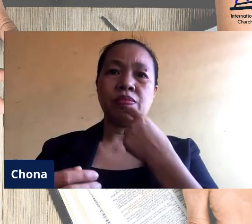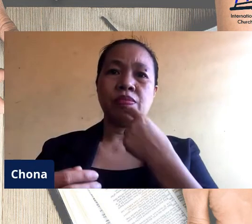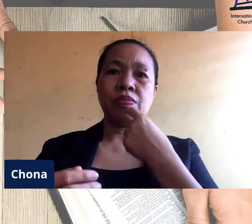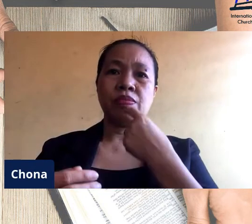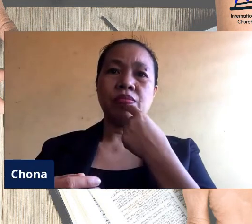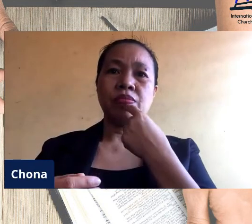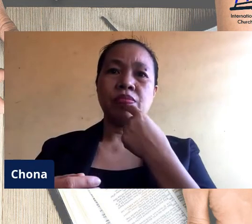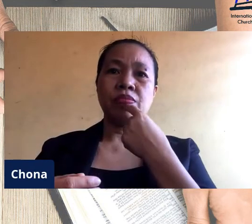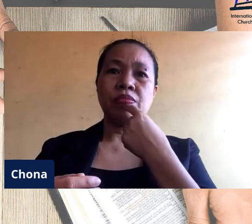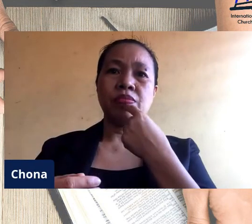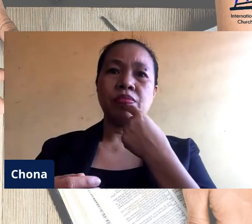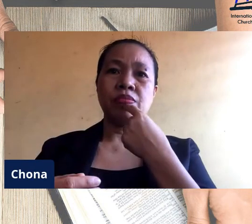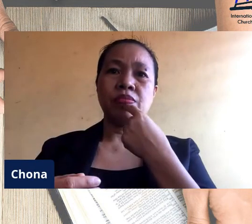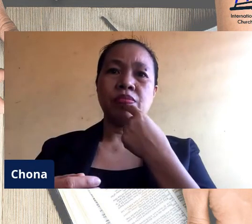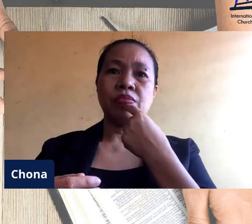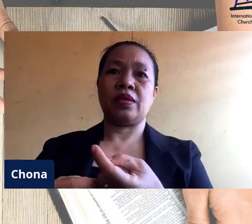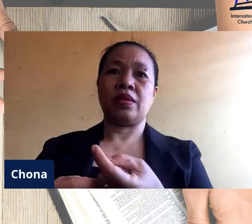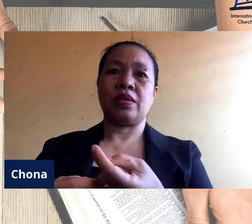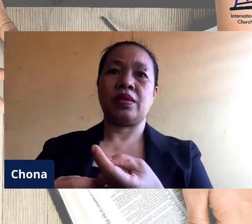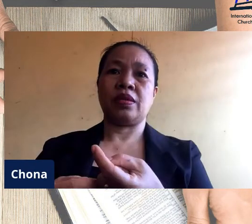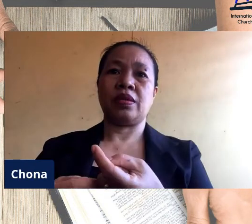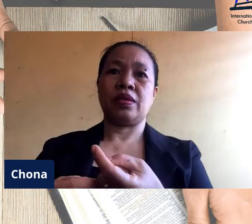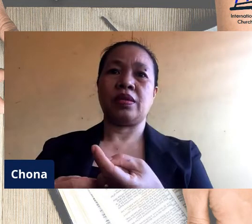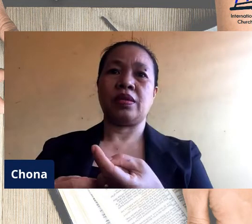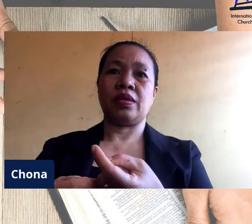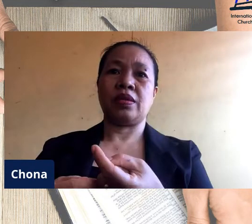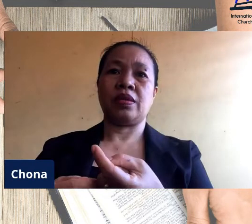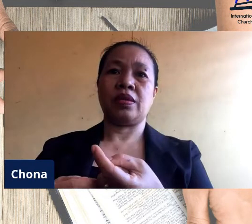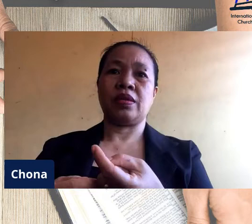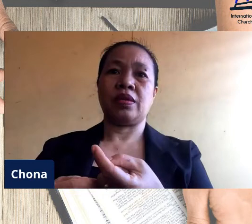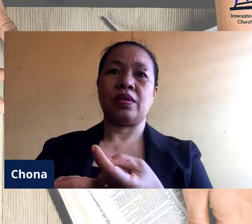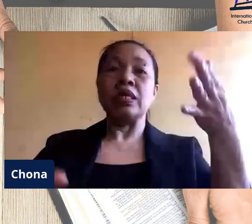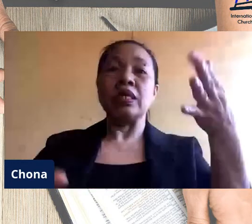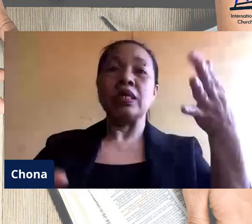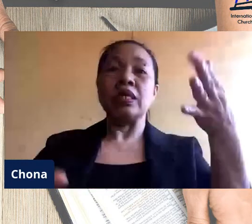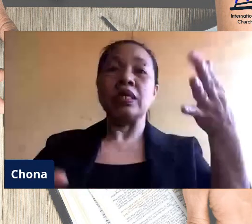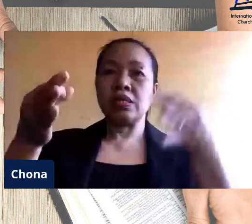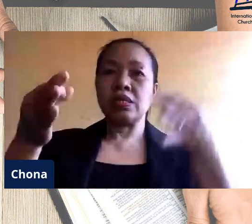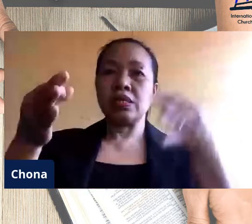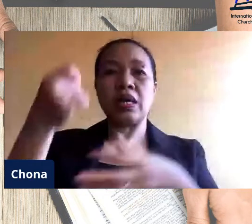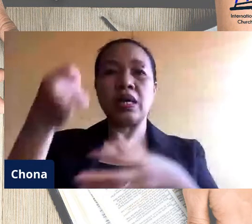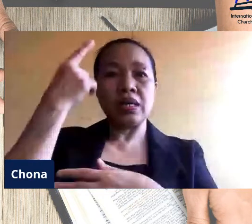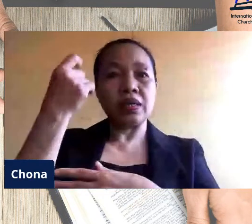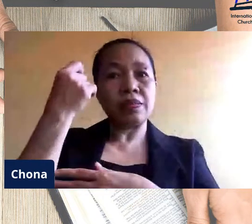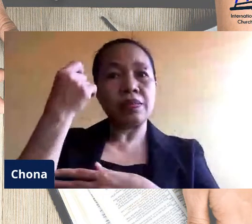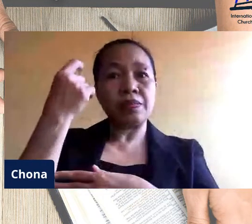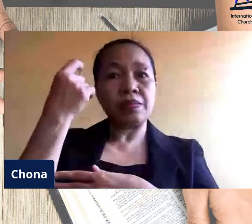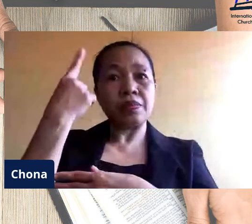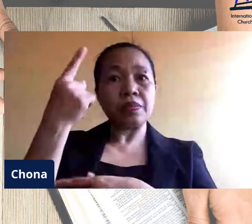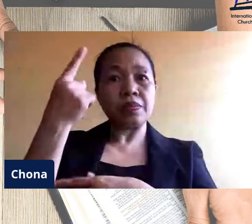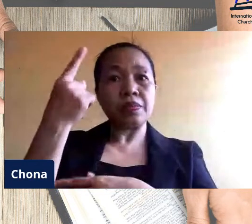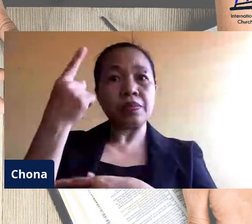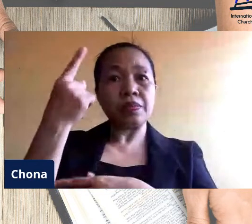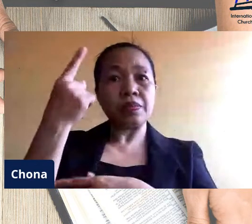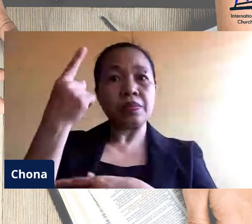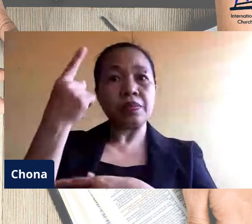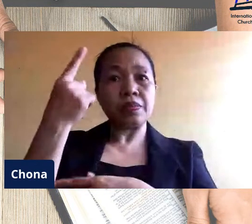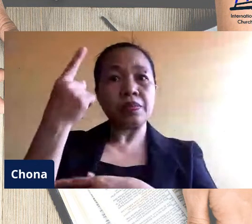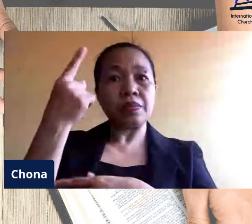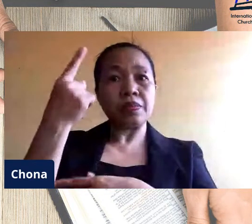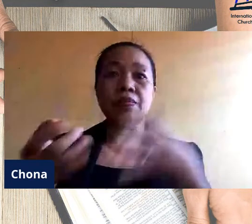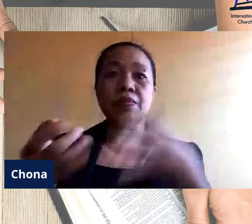ninyo." Sabi po ni Chief Justice, sumagot po siya, "Alam mo anak, alam mo may problema kasi